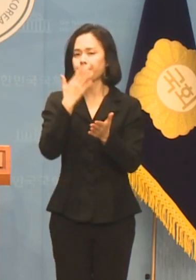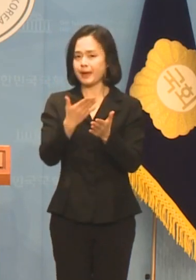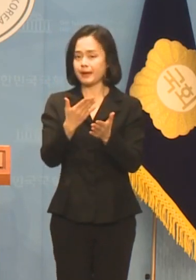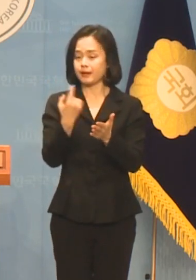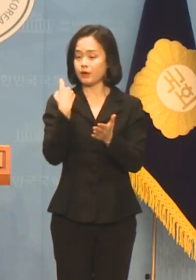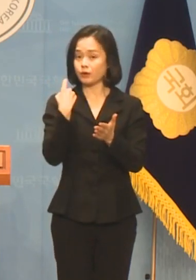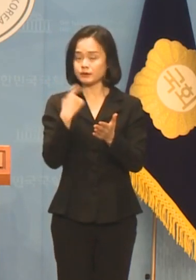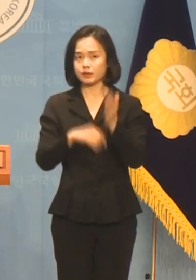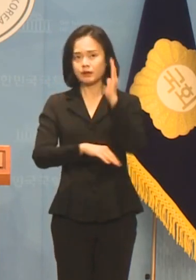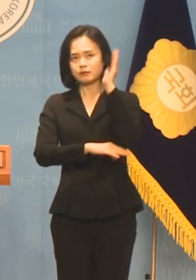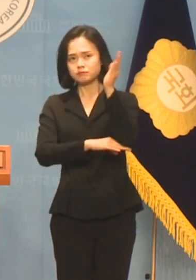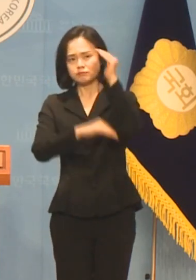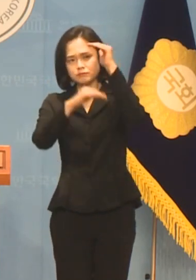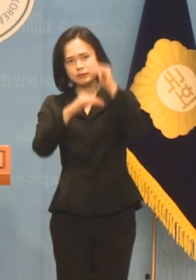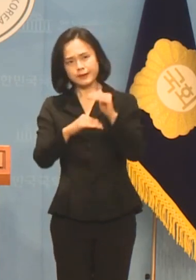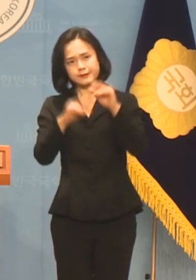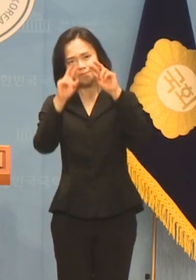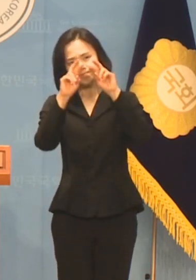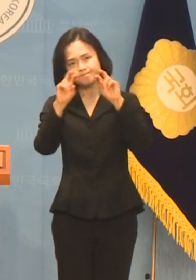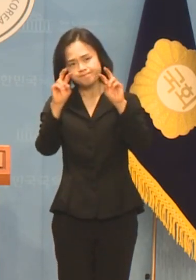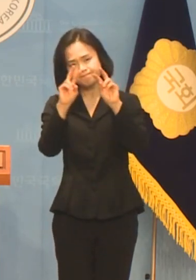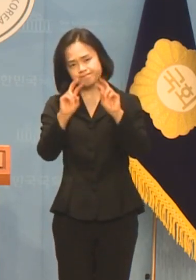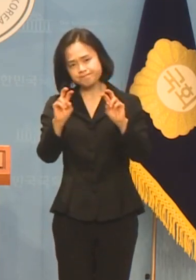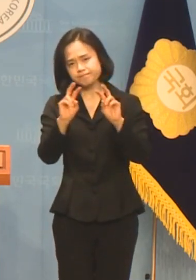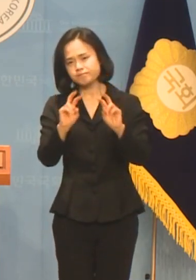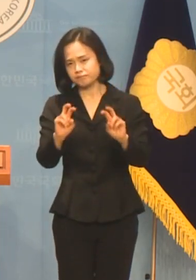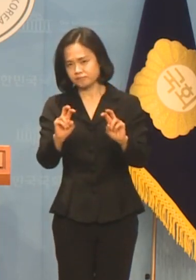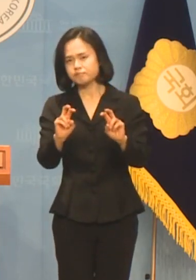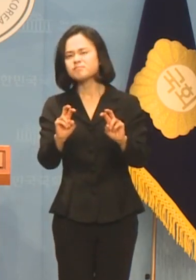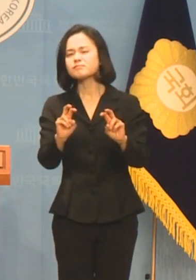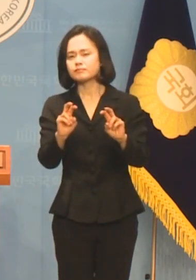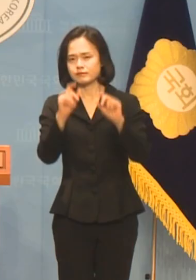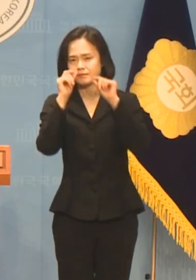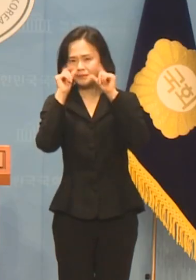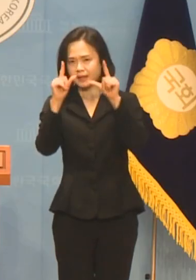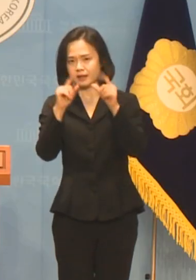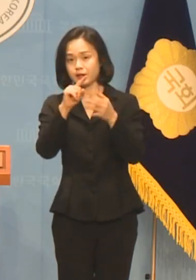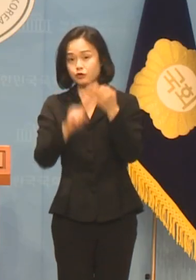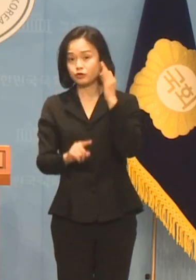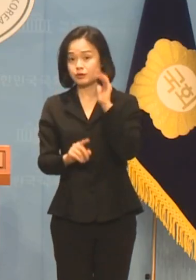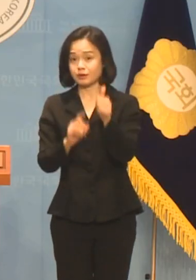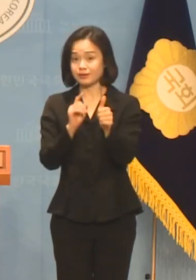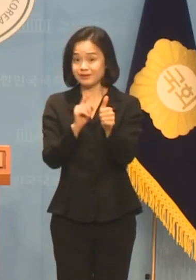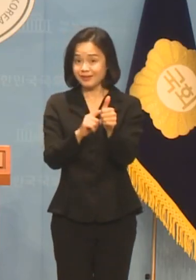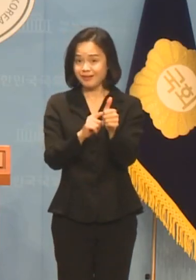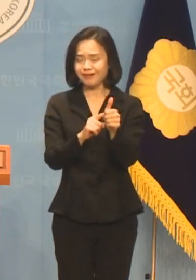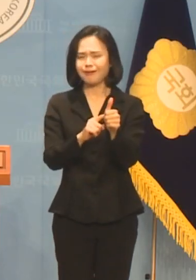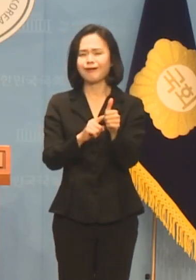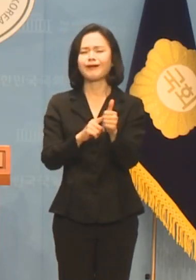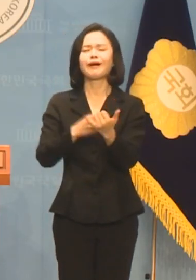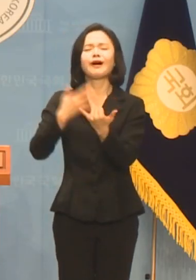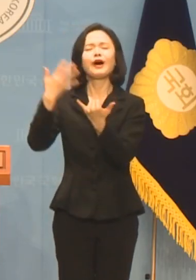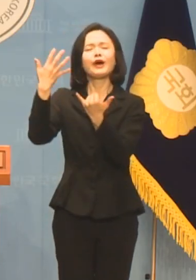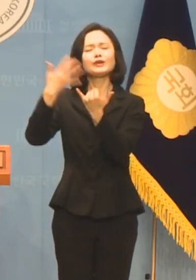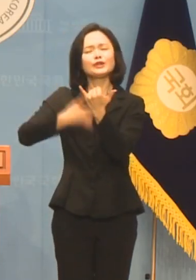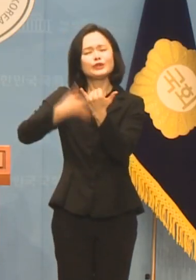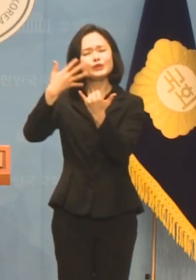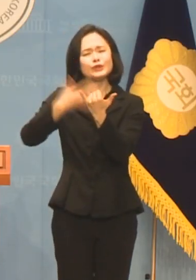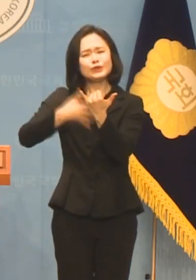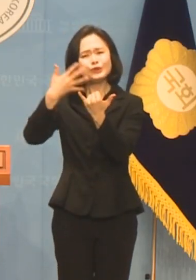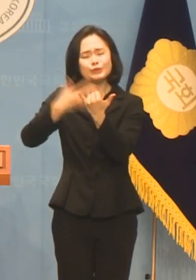분석하면서 알게 된 점이 있습니다. 바로 윤석열 씨는 일부 극우 유튜브에 떠도는